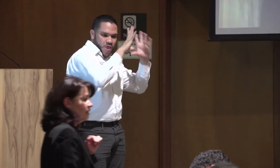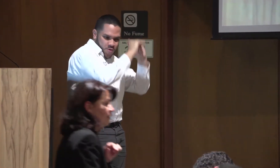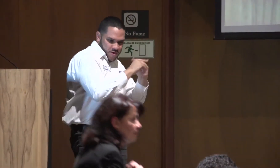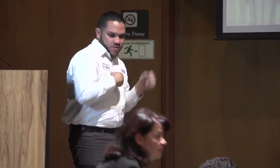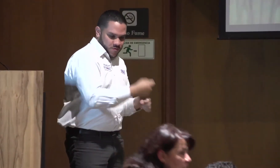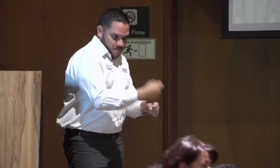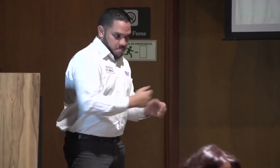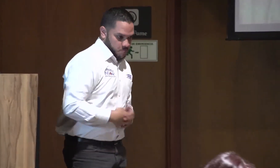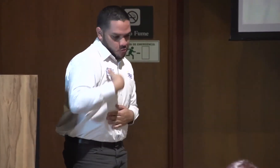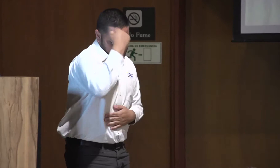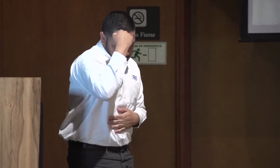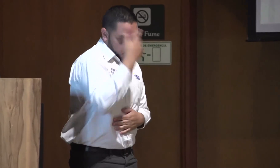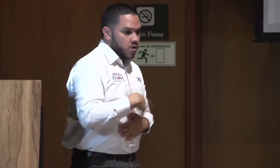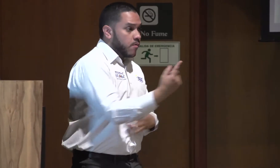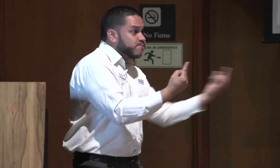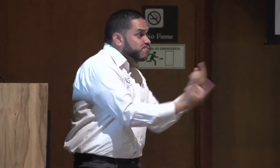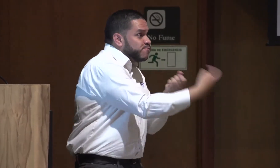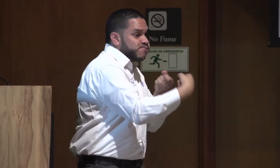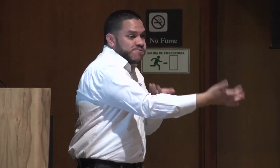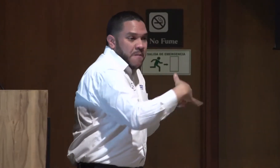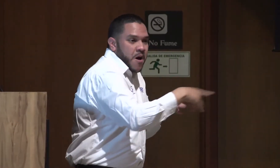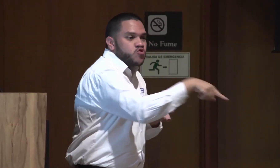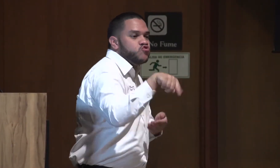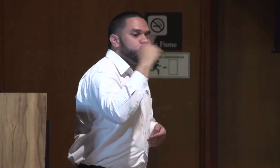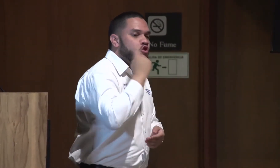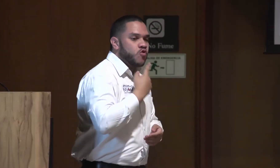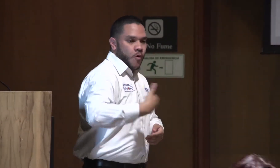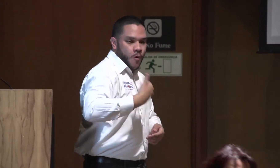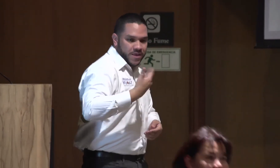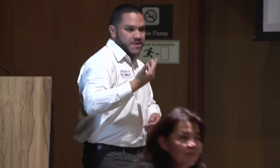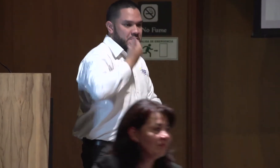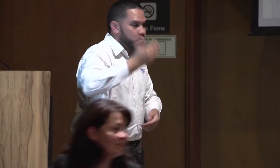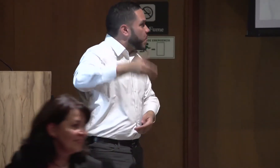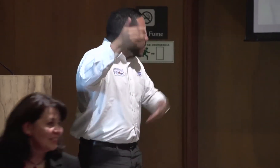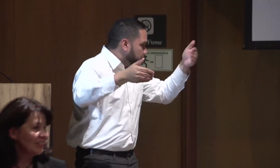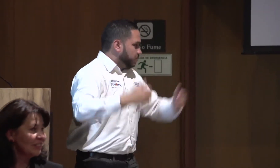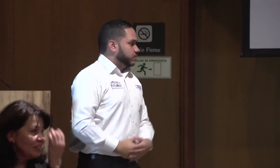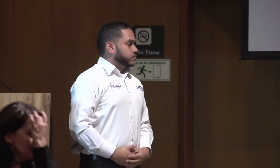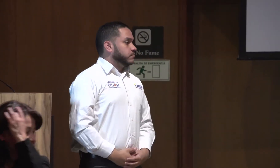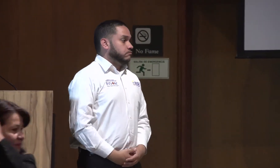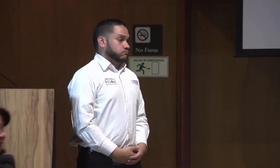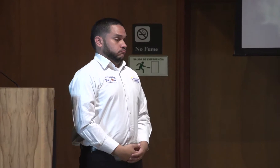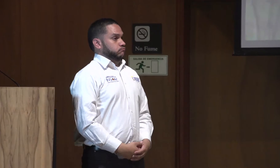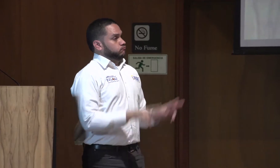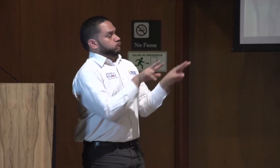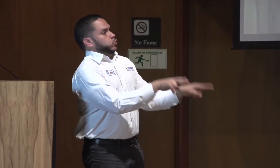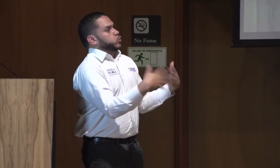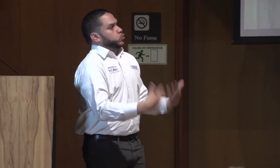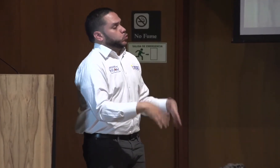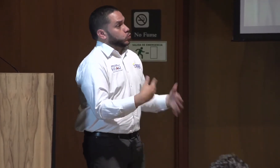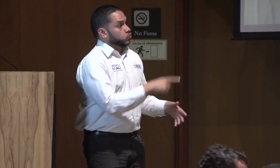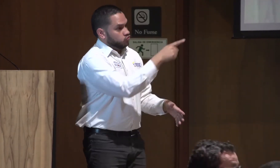donde recibimos estudiantes sordos, jóvenes y adultos. Me parece muy bien